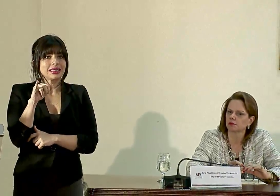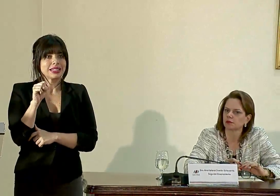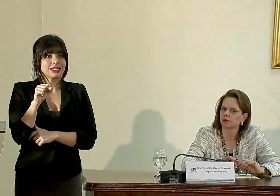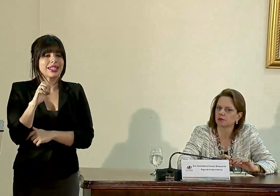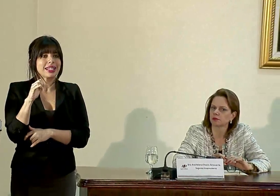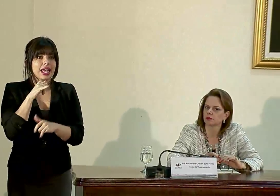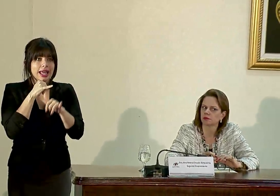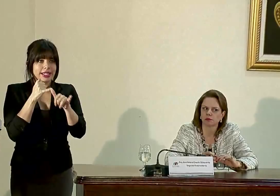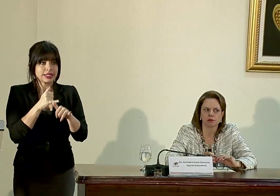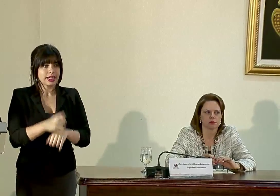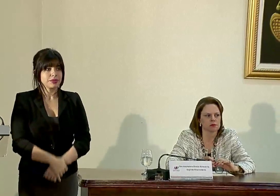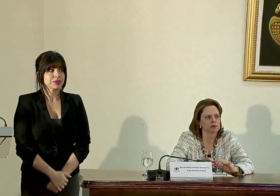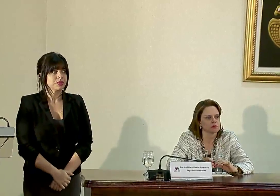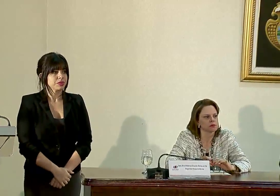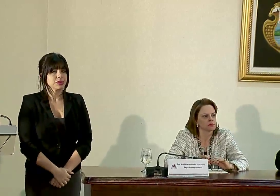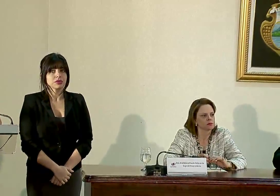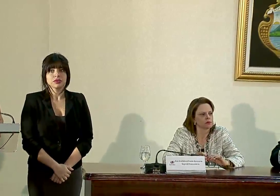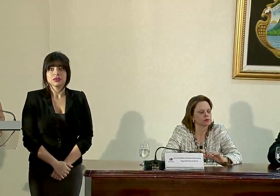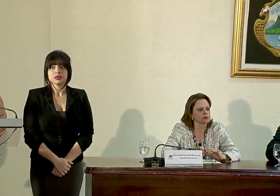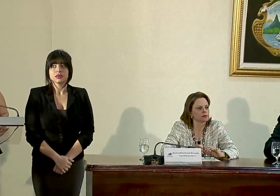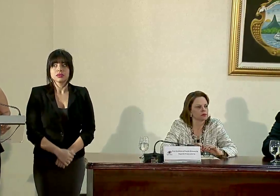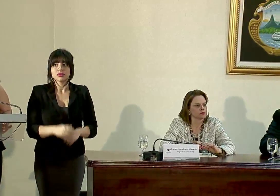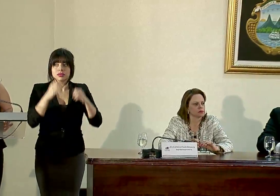Extract TV 42. Ya lo salió.